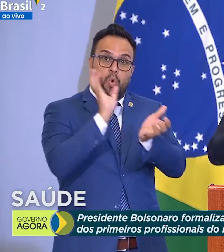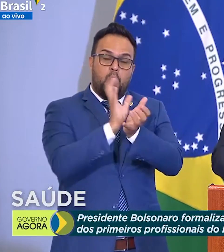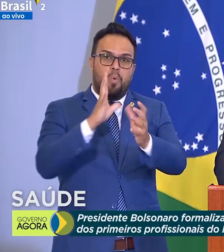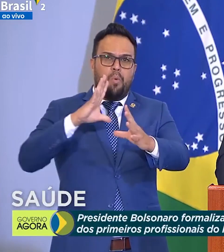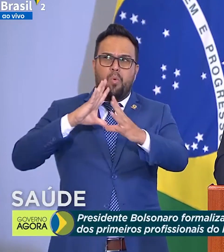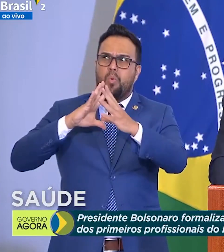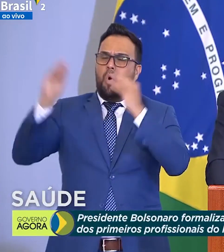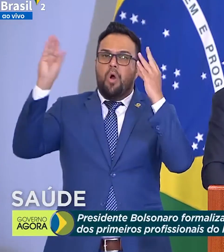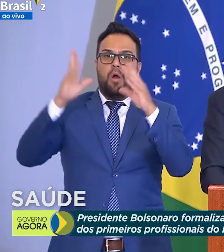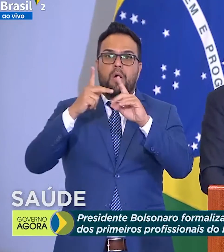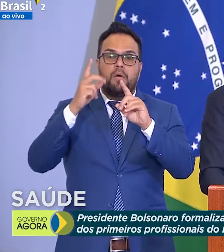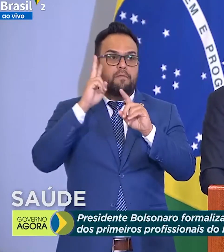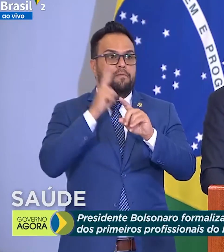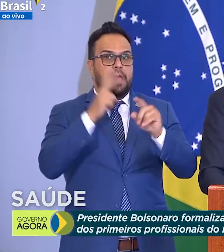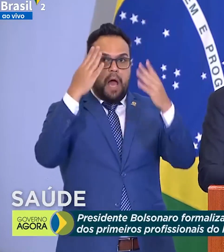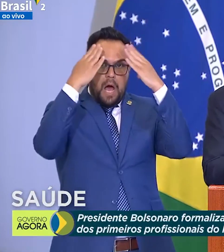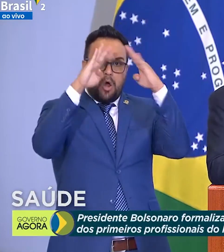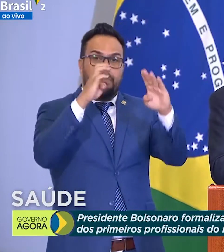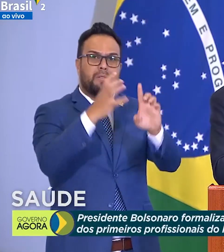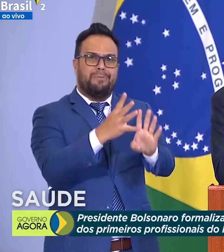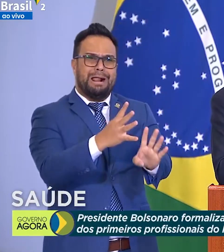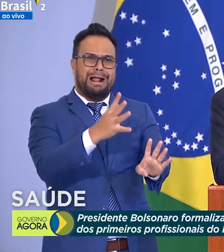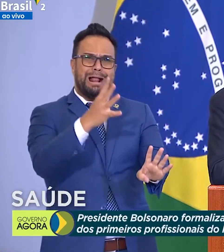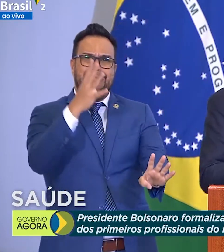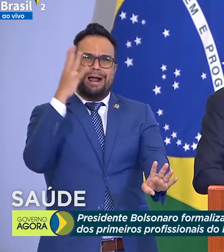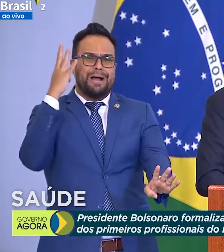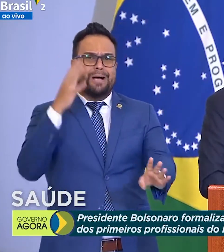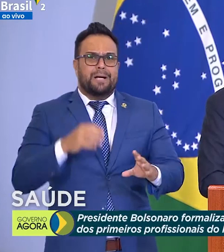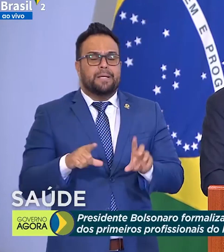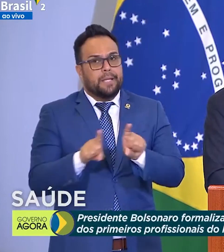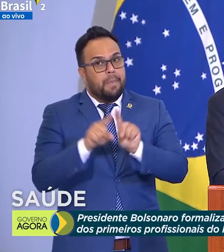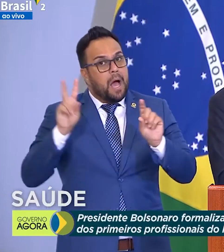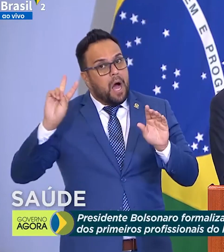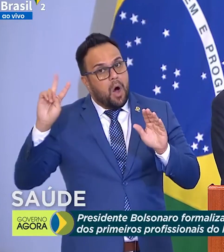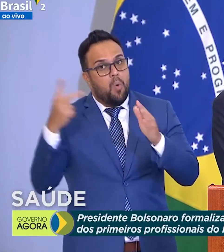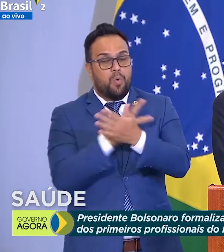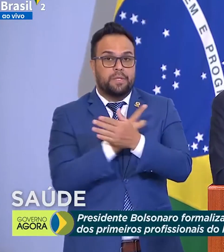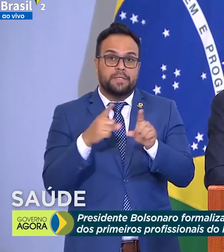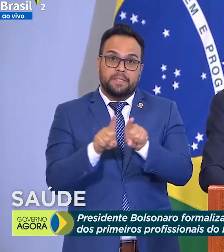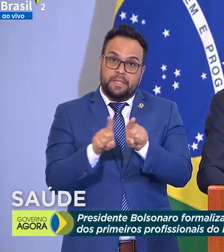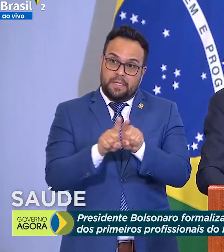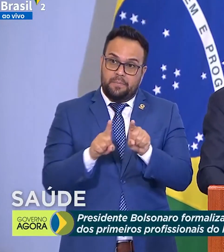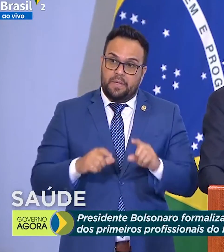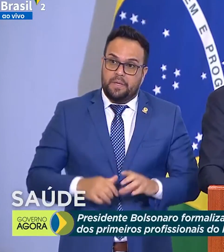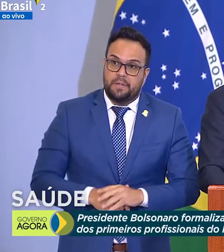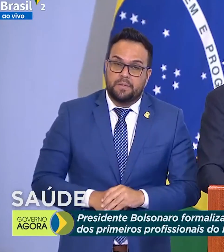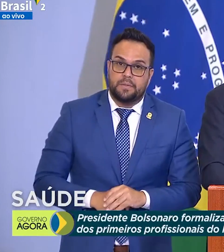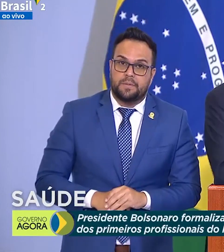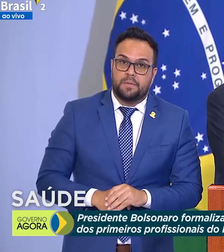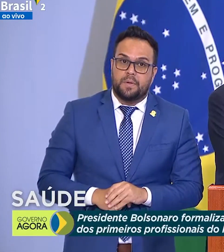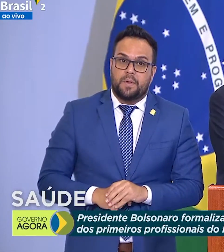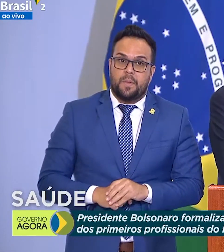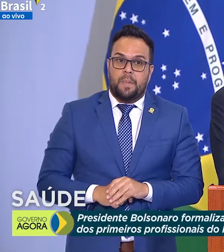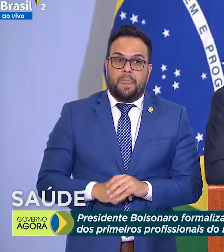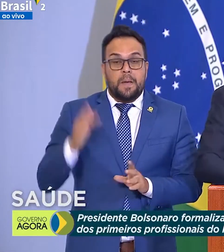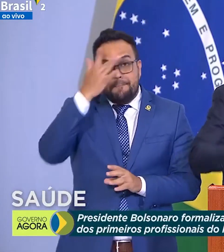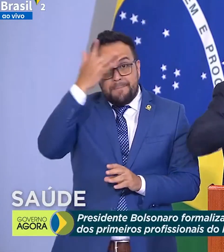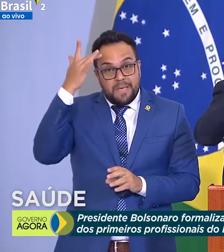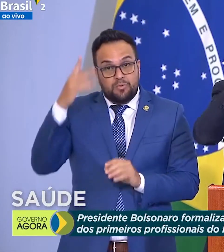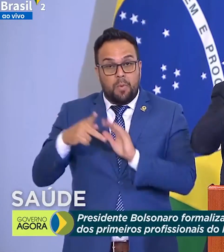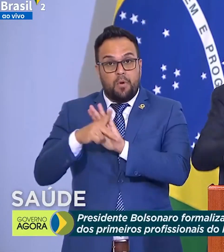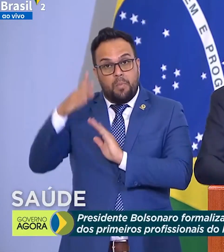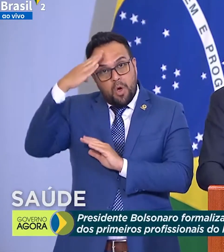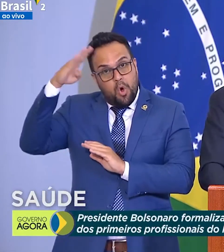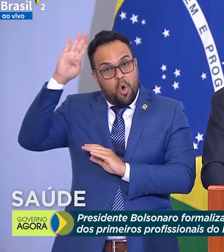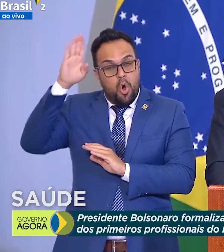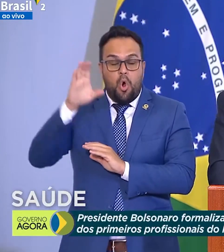aquelas filas enormes nos aeroportos. Uma coisa que acontecia também, já discursei sobre isso enquanto parlamentar, o cubano estava lá